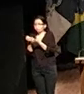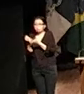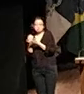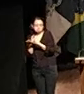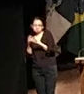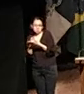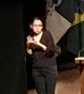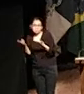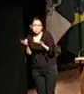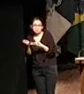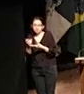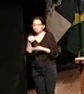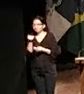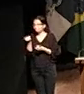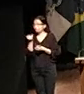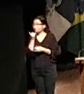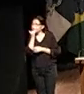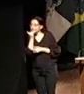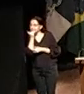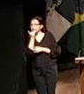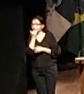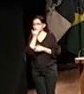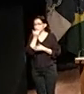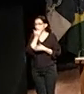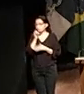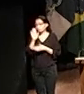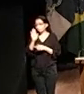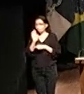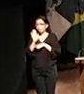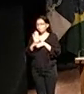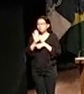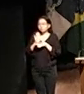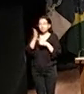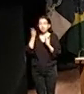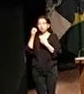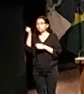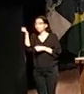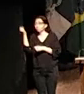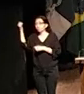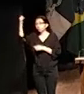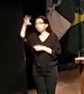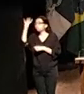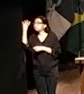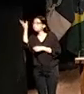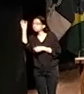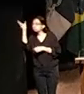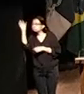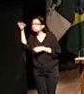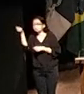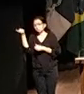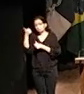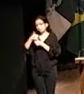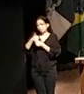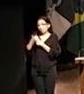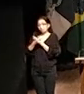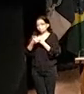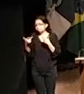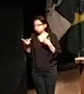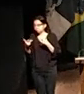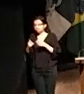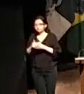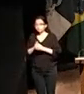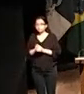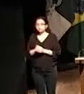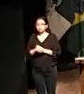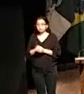escolar para ajudar eu preciso trocar uma lâmpada eu preciso né só que olha